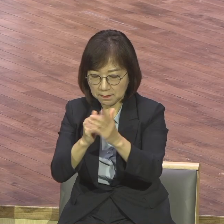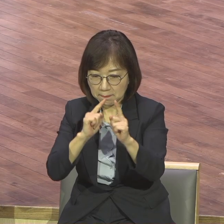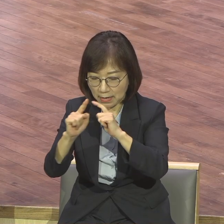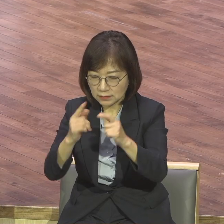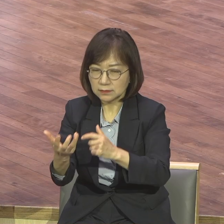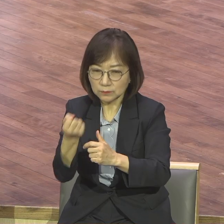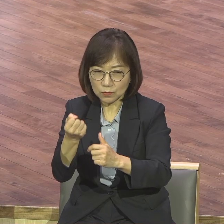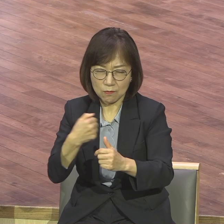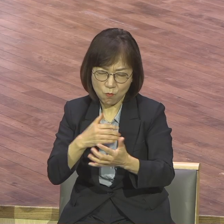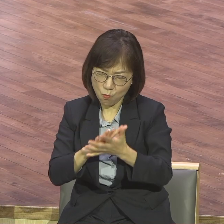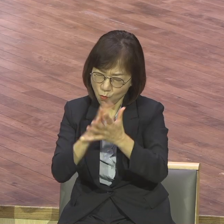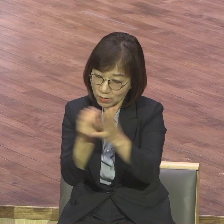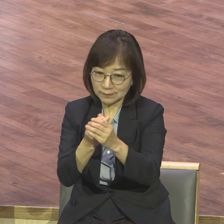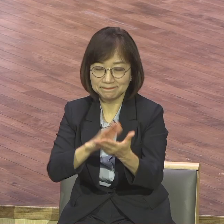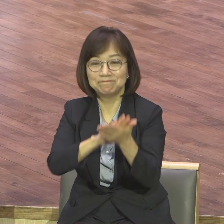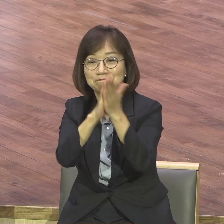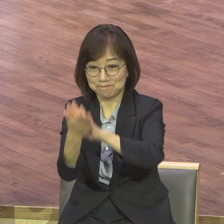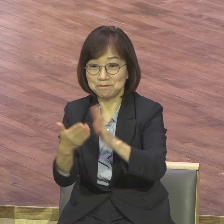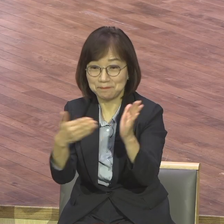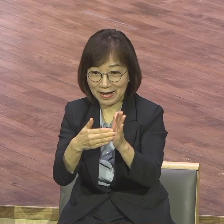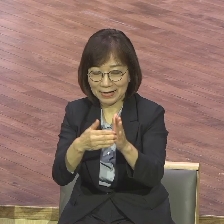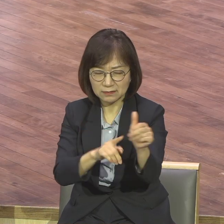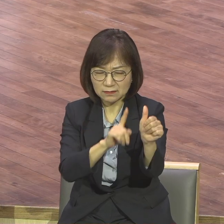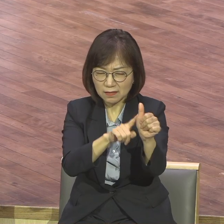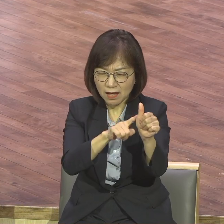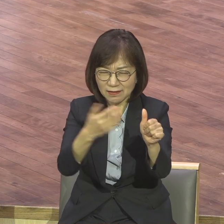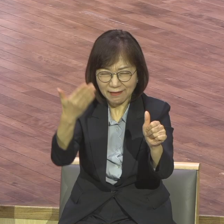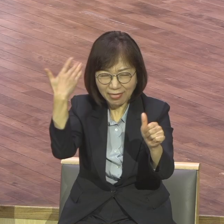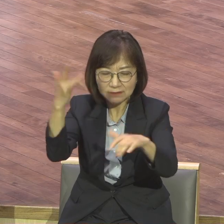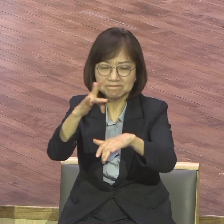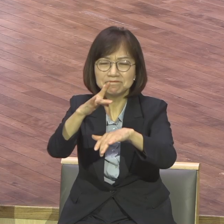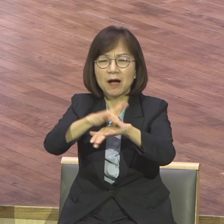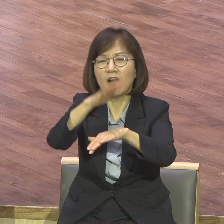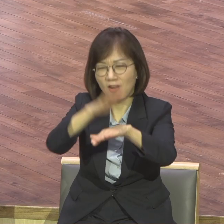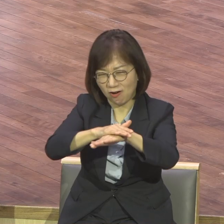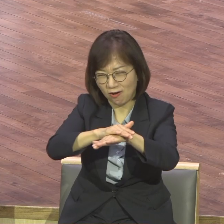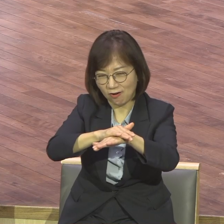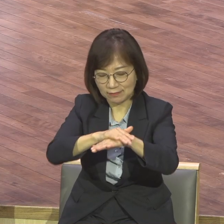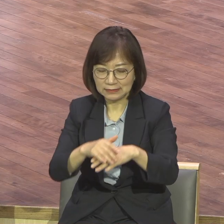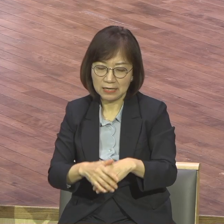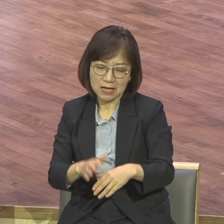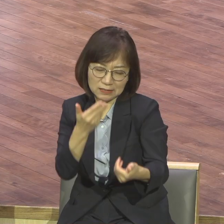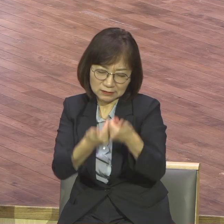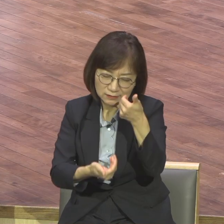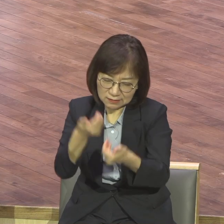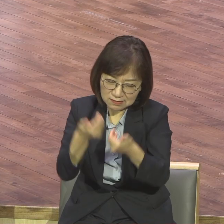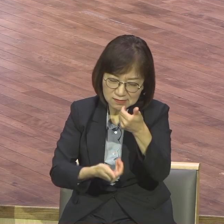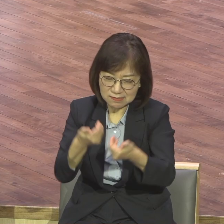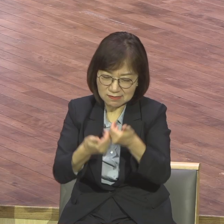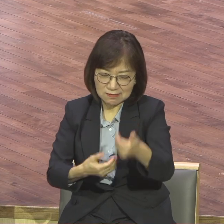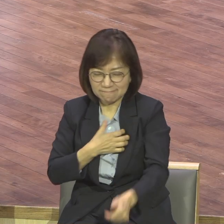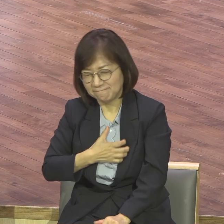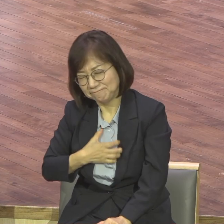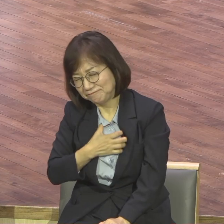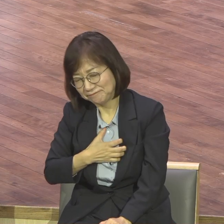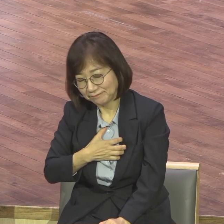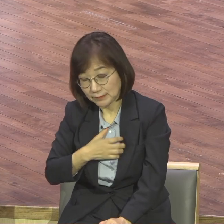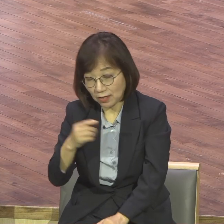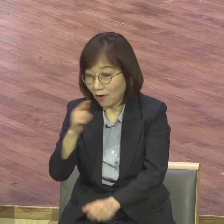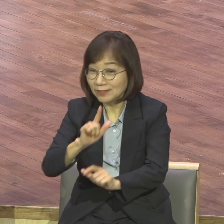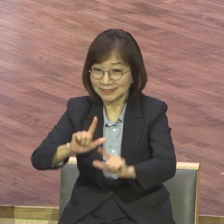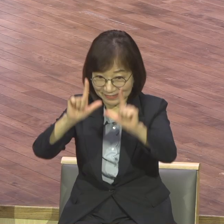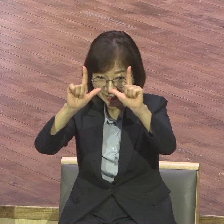말씀입니다. 어거스틴이 예틀을 깨지 못하고 늘 그렇게 갈등을 하고 있는